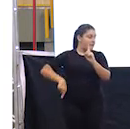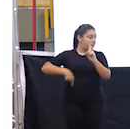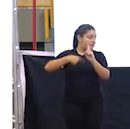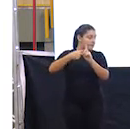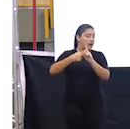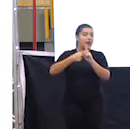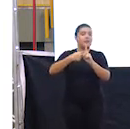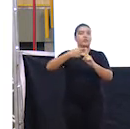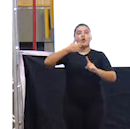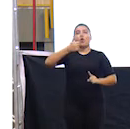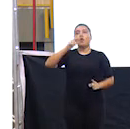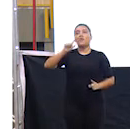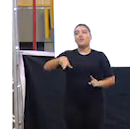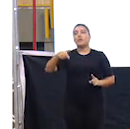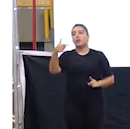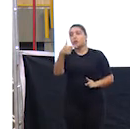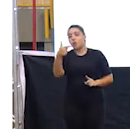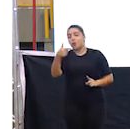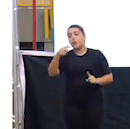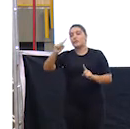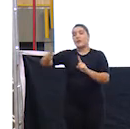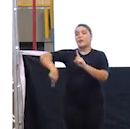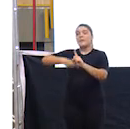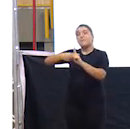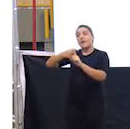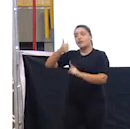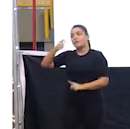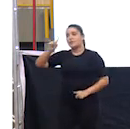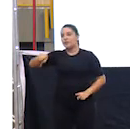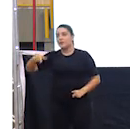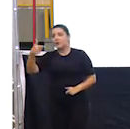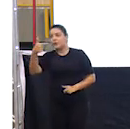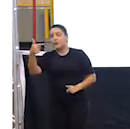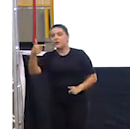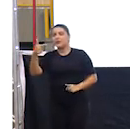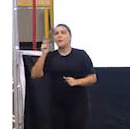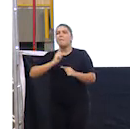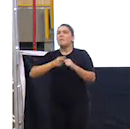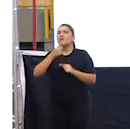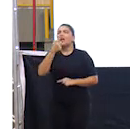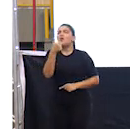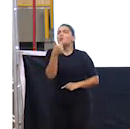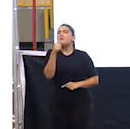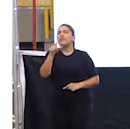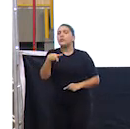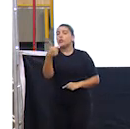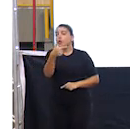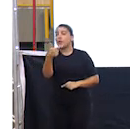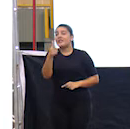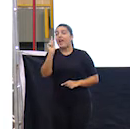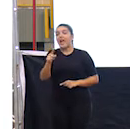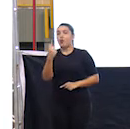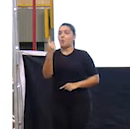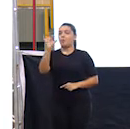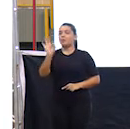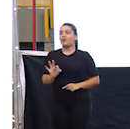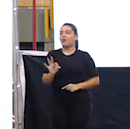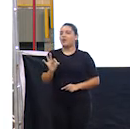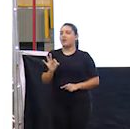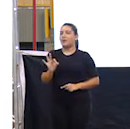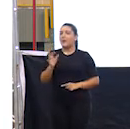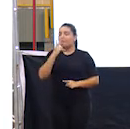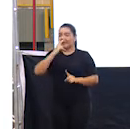mais 1%, mais 1, porque é 52%, então eu vou